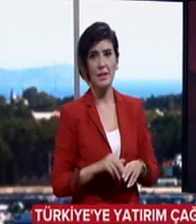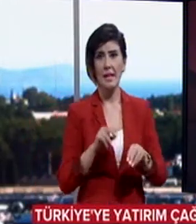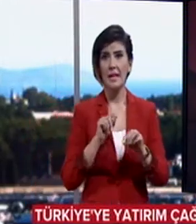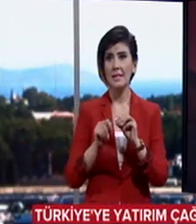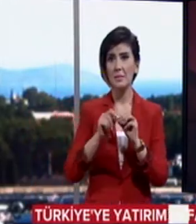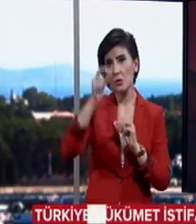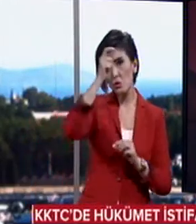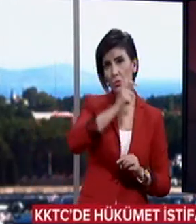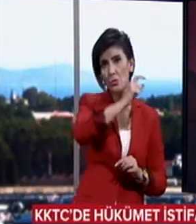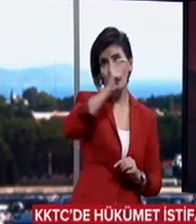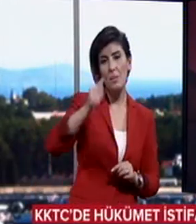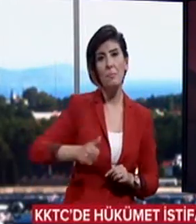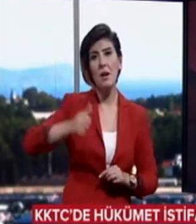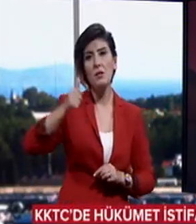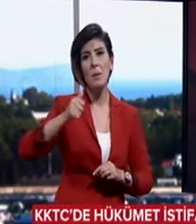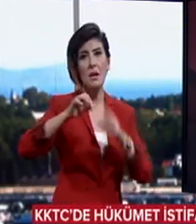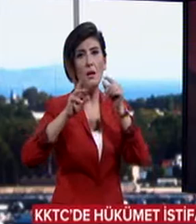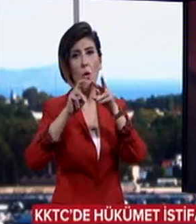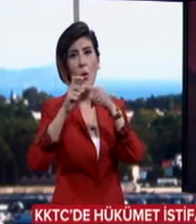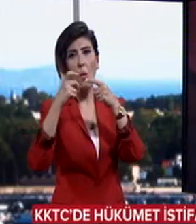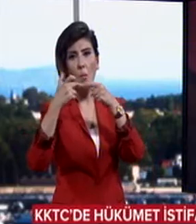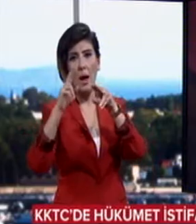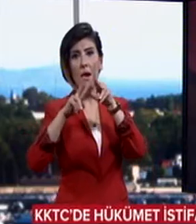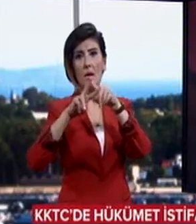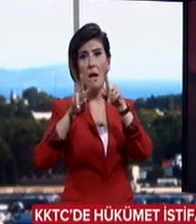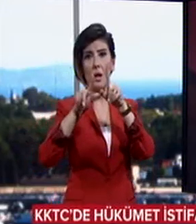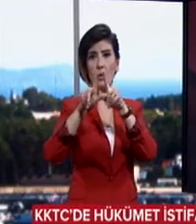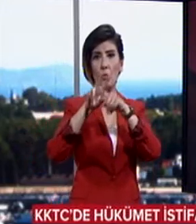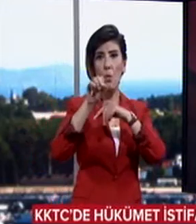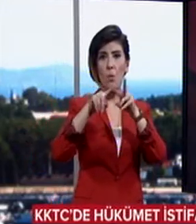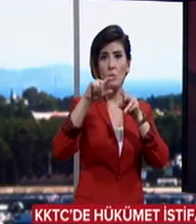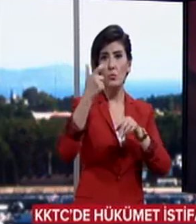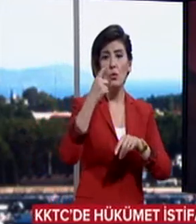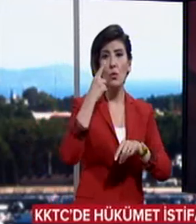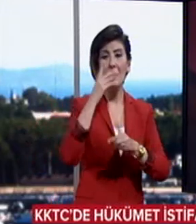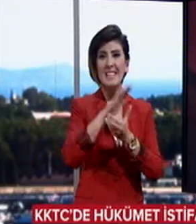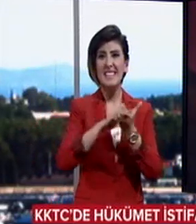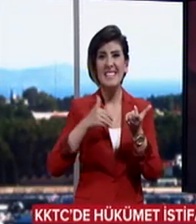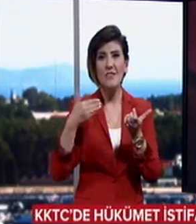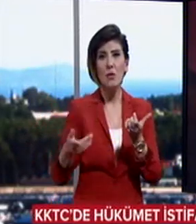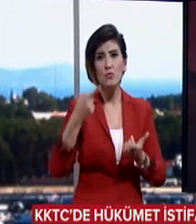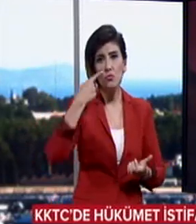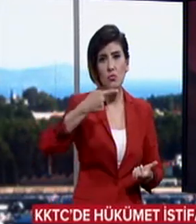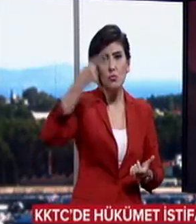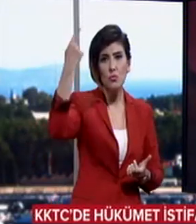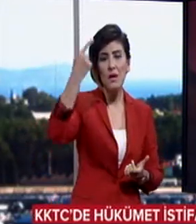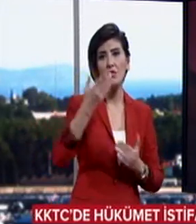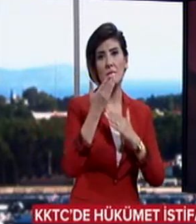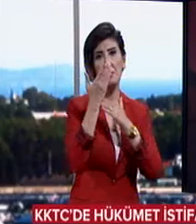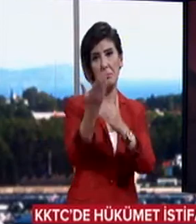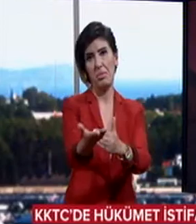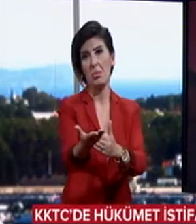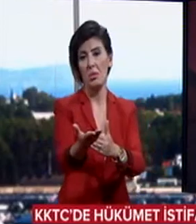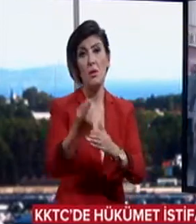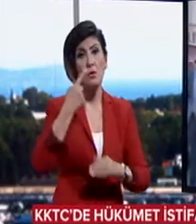Kuzey Kıbrıs Türk Cumhuriyeti'nde Başbakan Ömer Kalyoncu, hükümetin istifasını Cumhurbaşkanı Mustafa Akıncı'ya